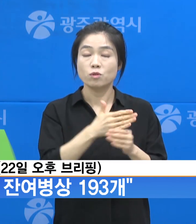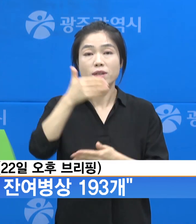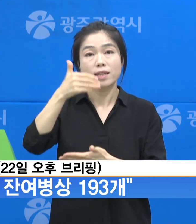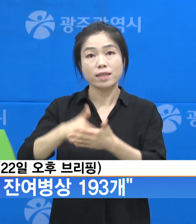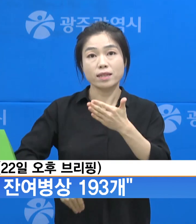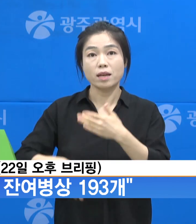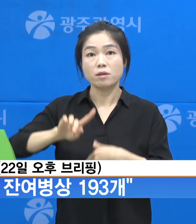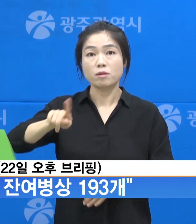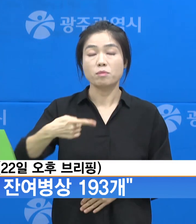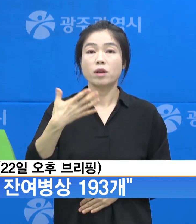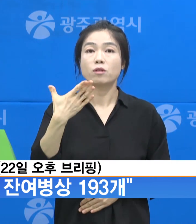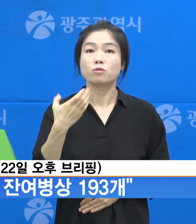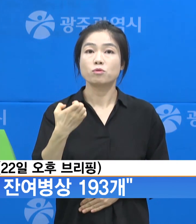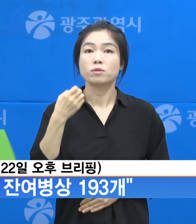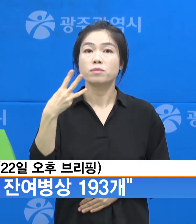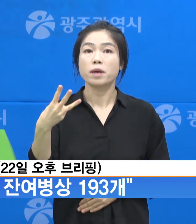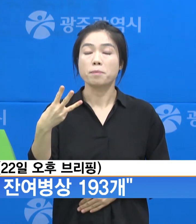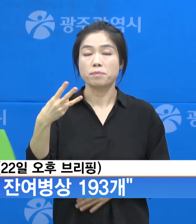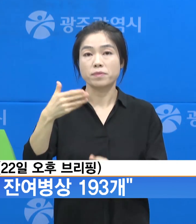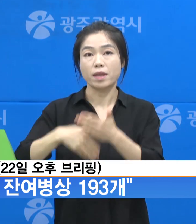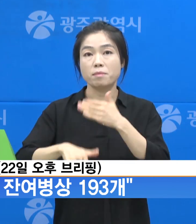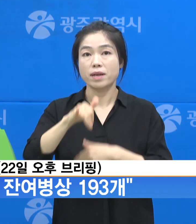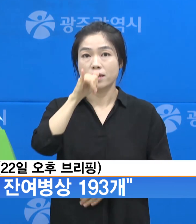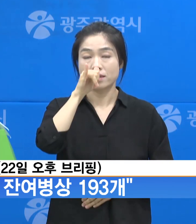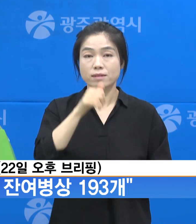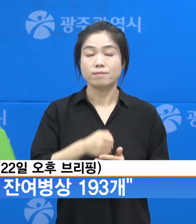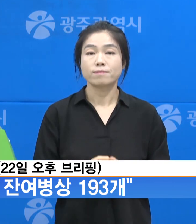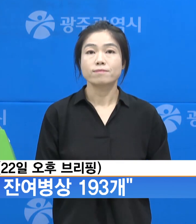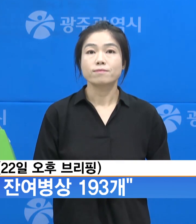잔여 병상 193병상이 남아 있습니다.